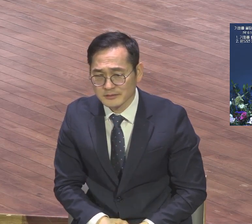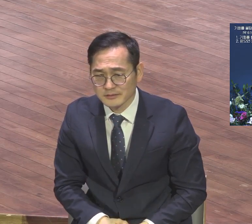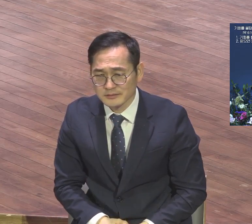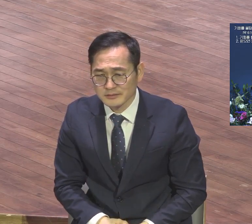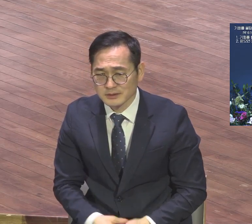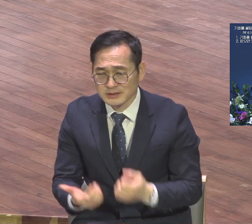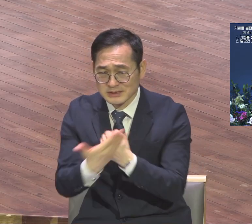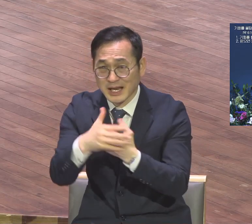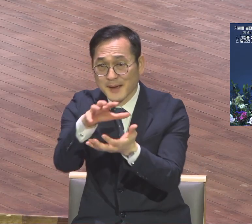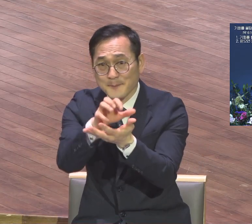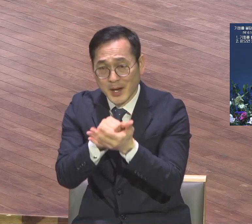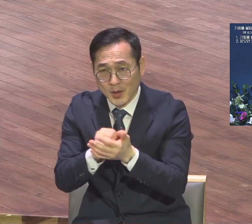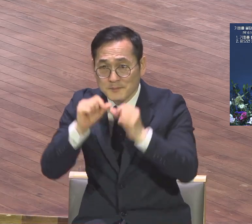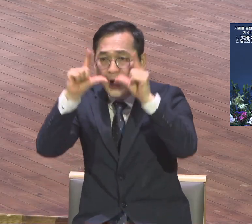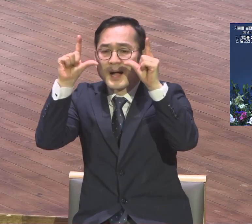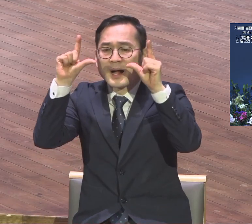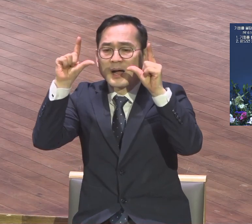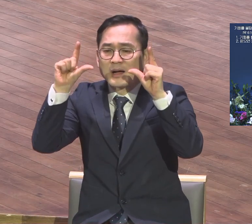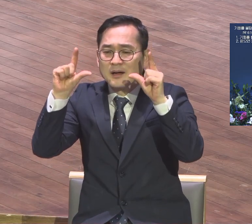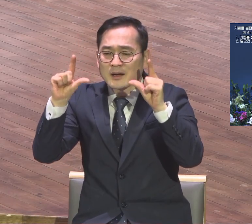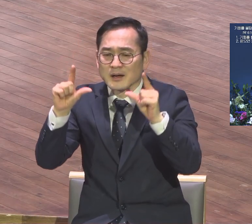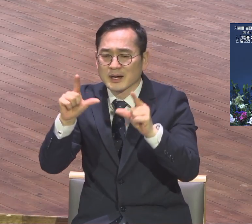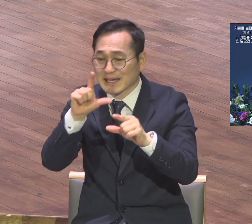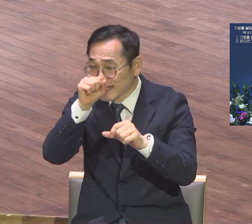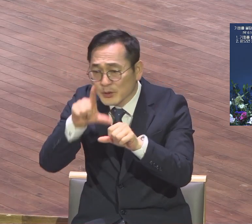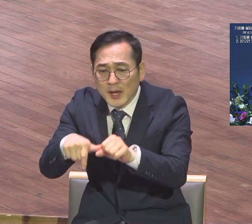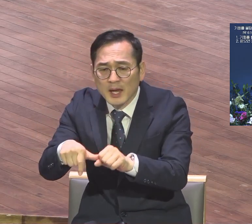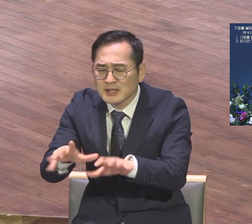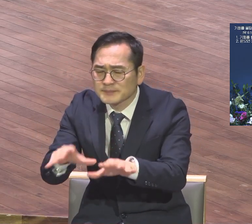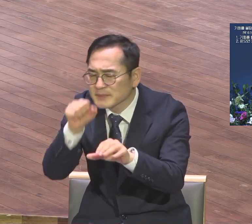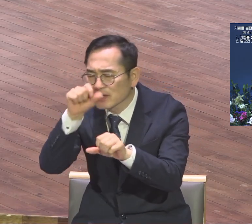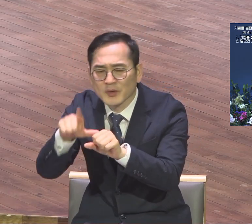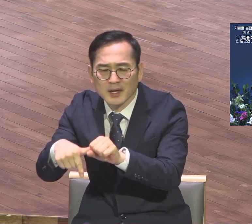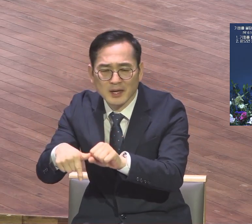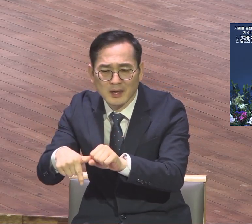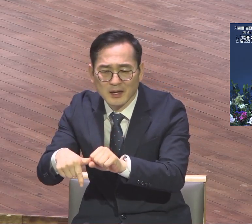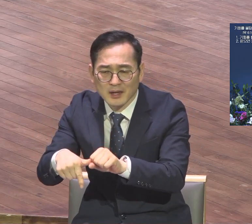않습니다. 여러분 앉아서 당당하게 예배드릴 그날도 길지 않아요.